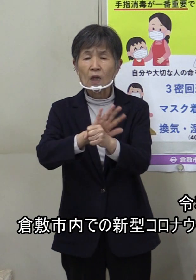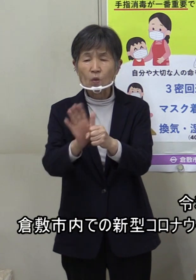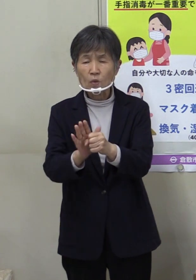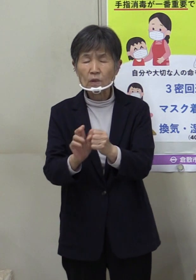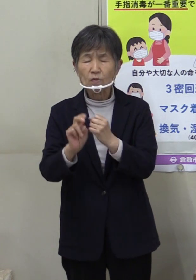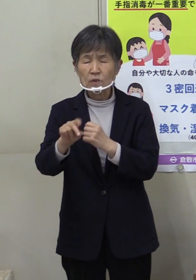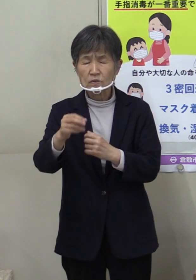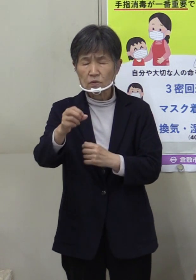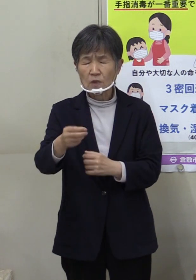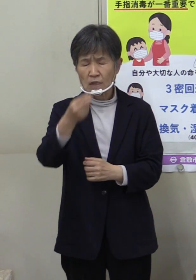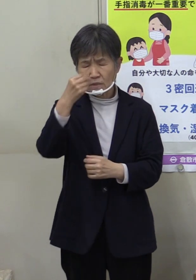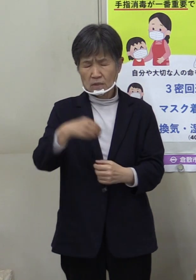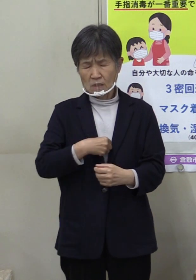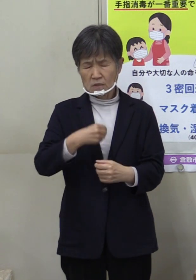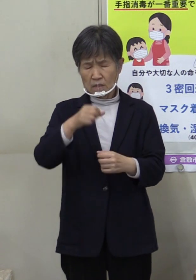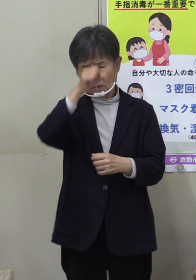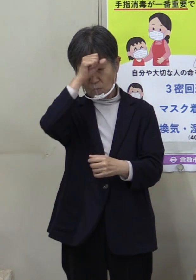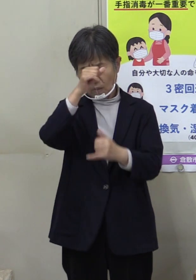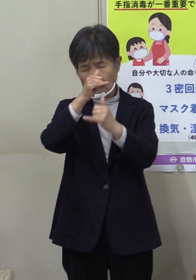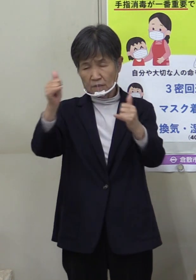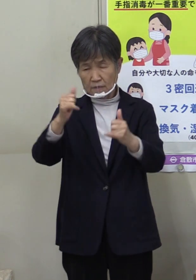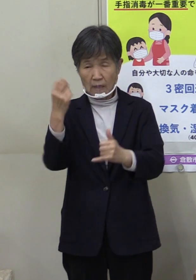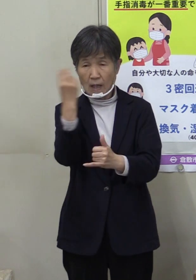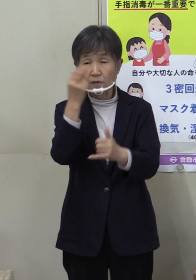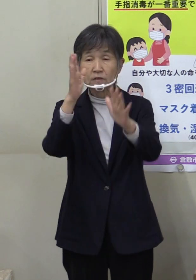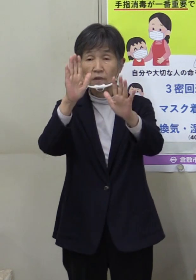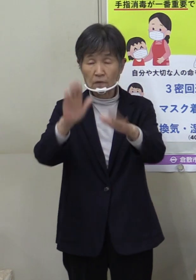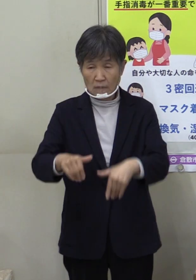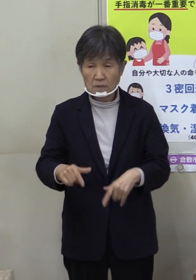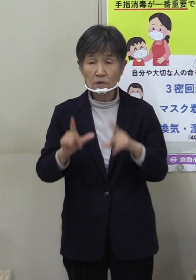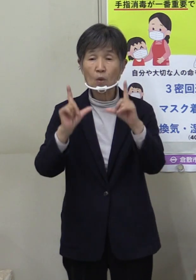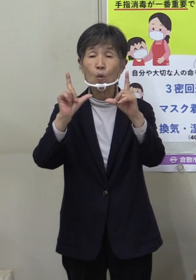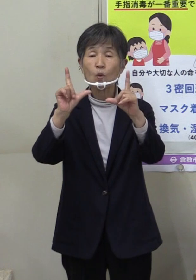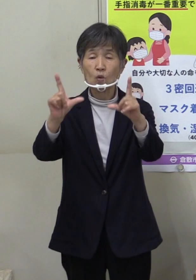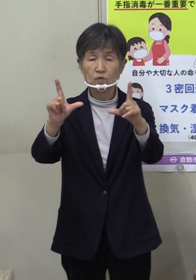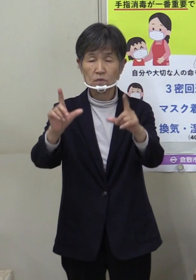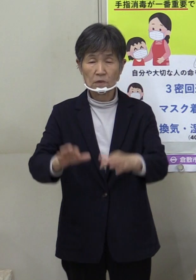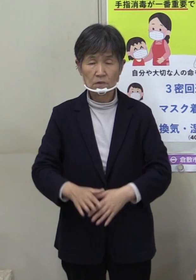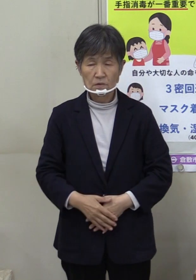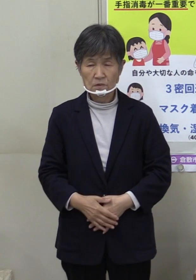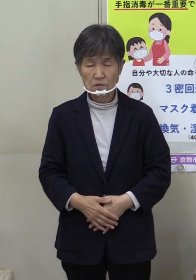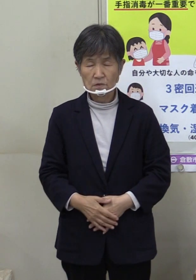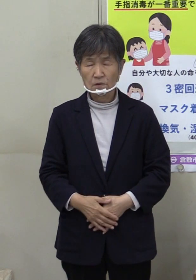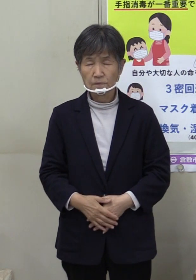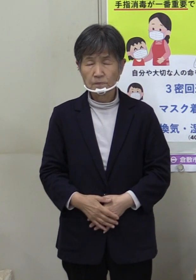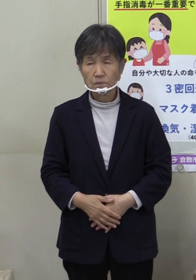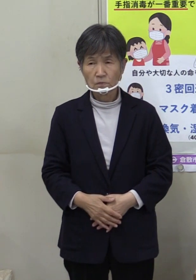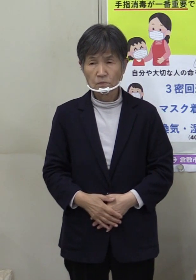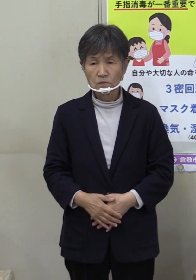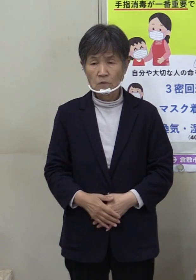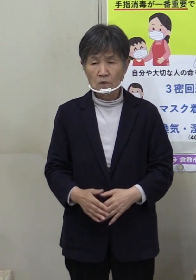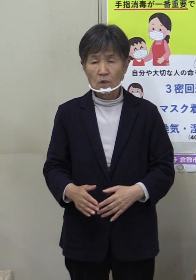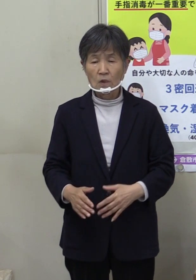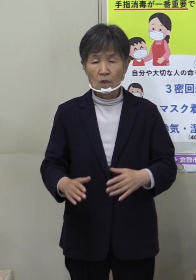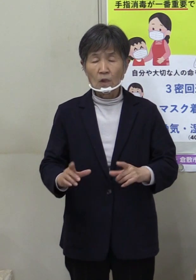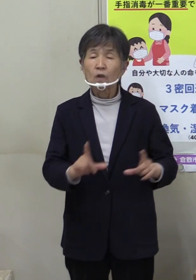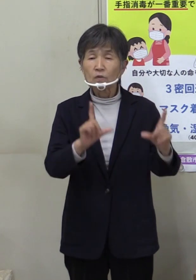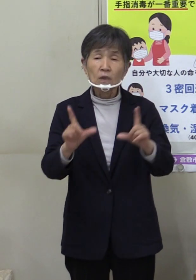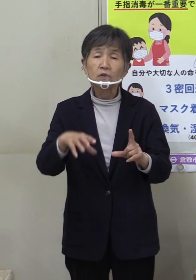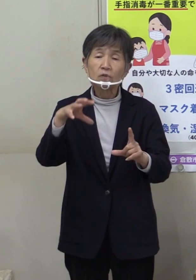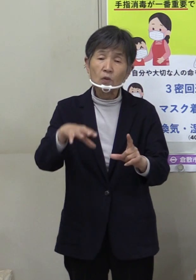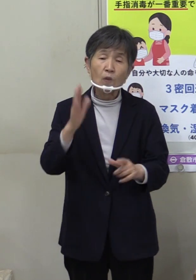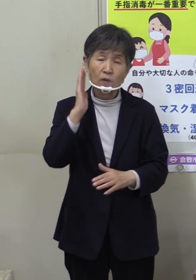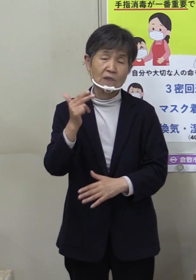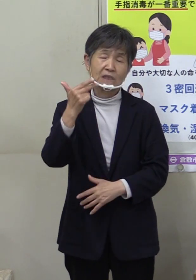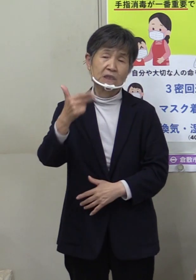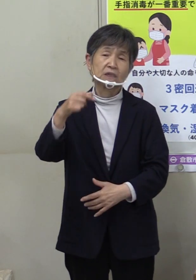ルス感染症患者が確認されましたのでご報告いたします。居住地は倉敷市内